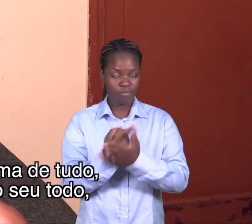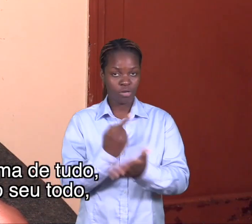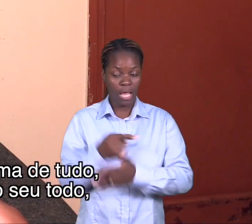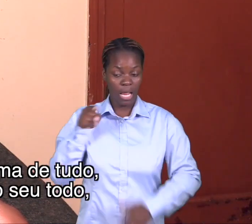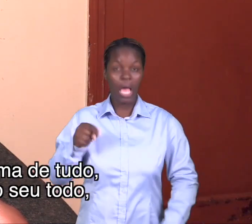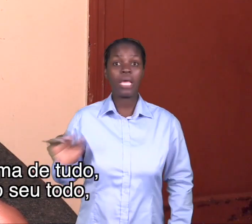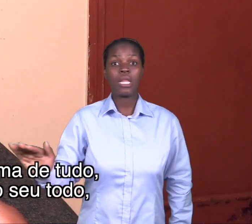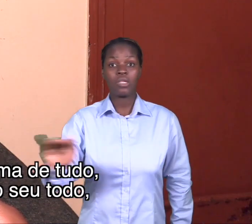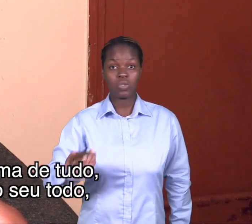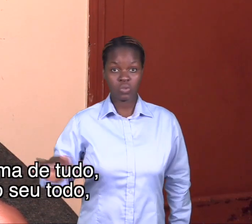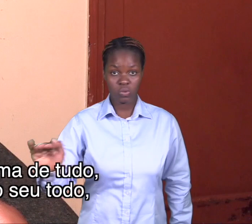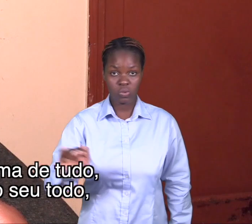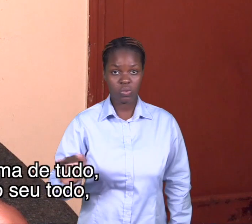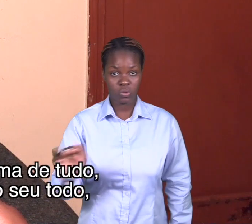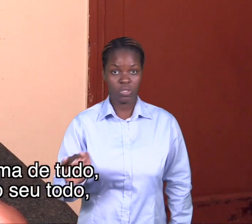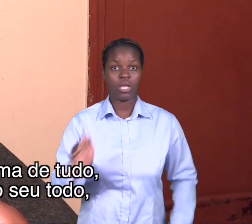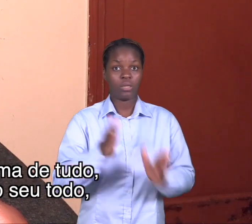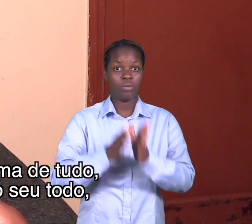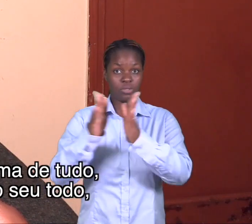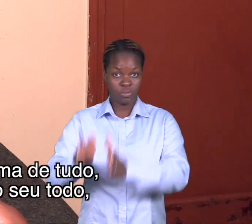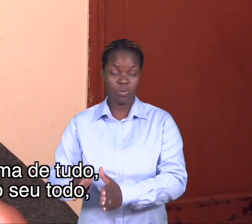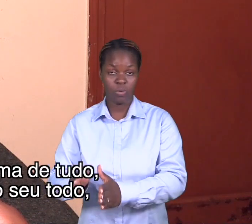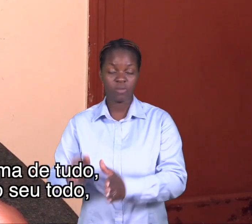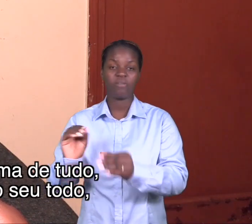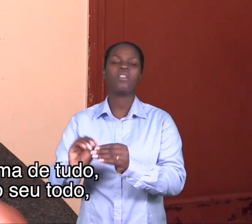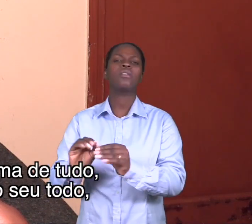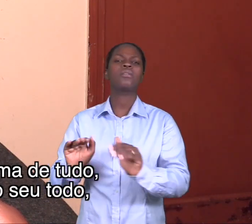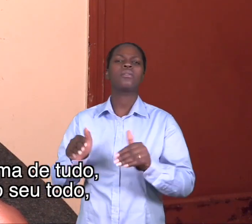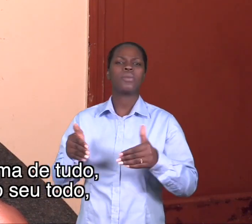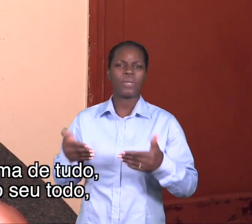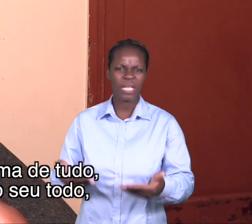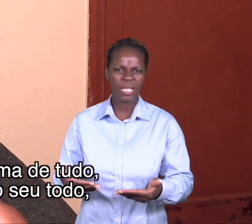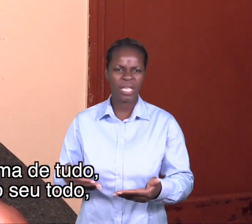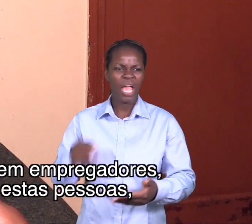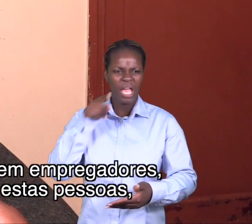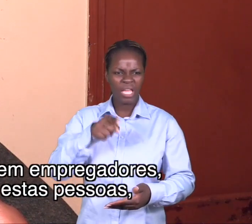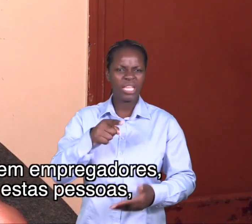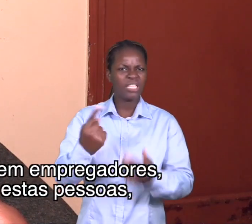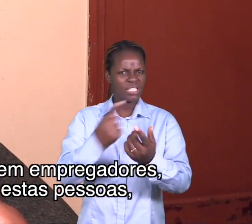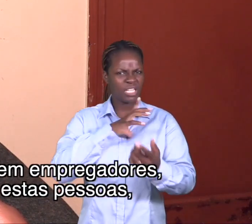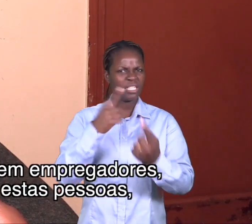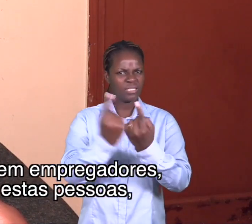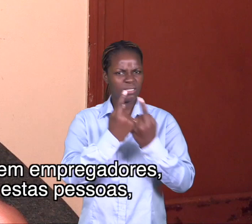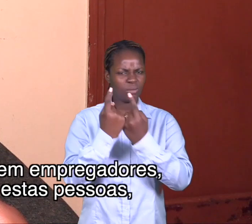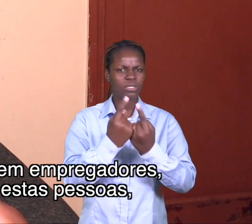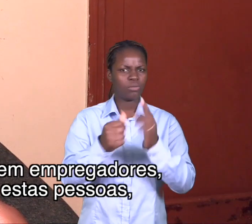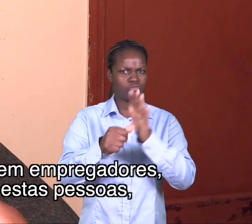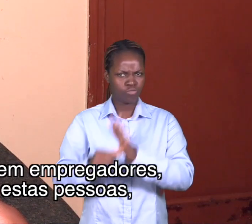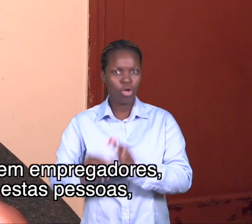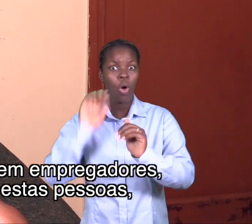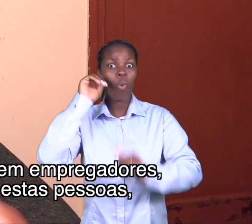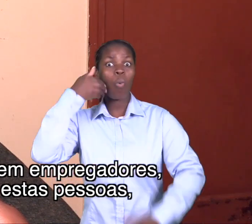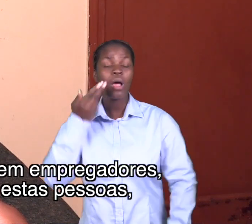nível da sociedade, das pessoas no seu todo. Se estes estigmas, esses estereótipos